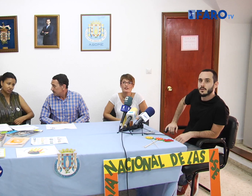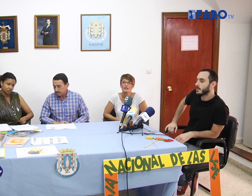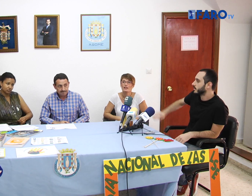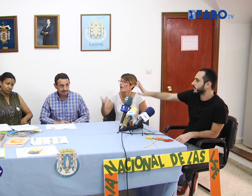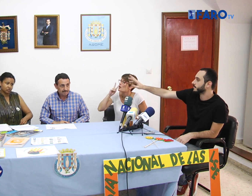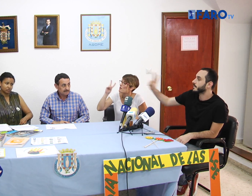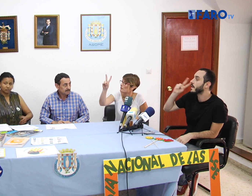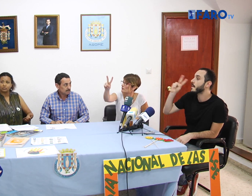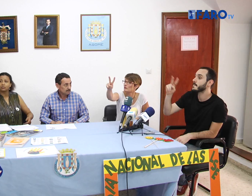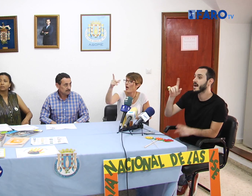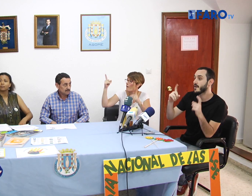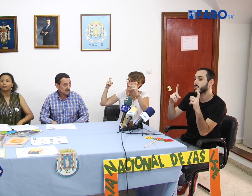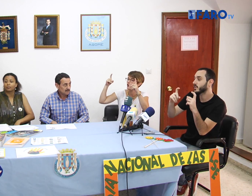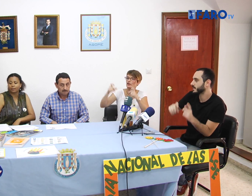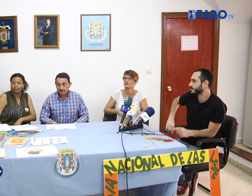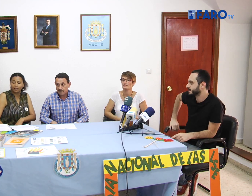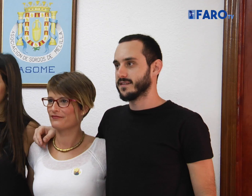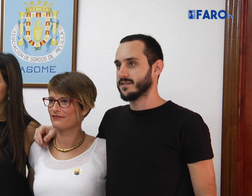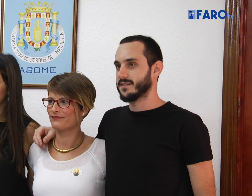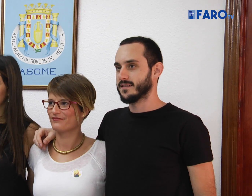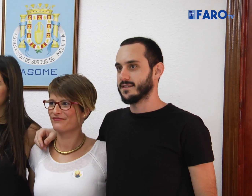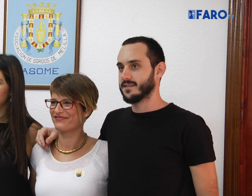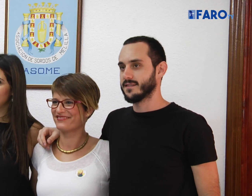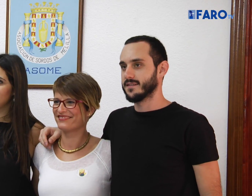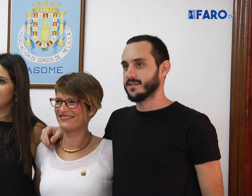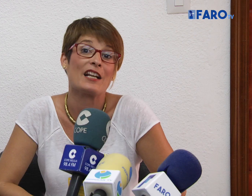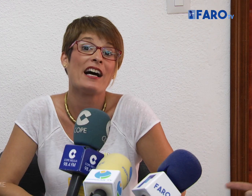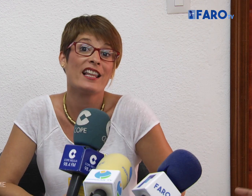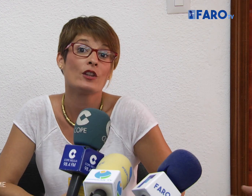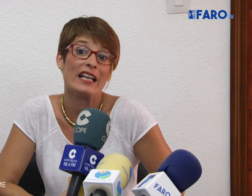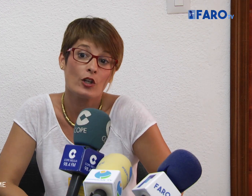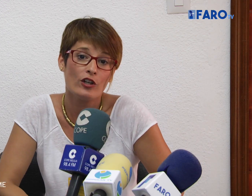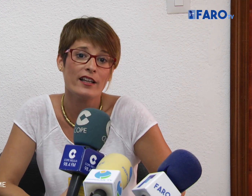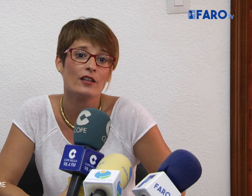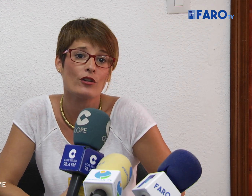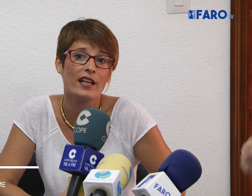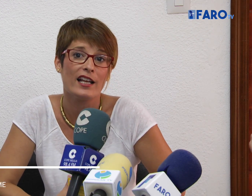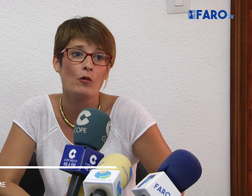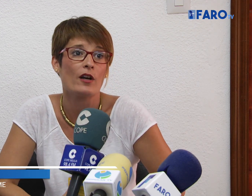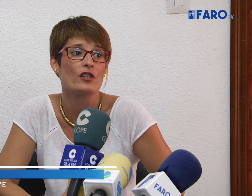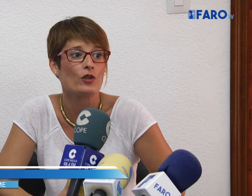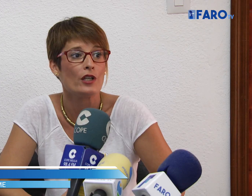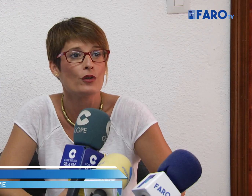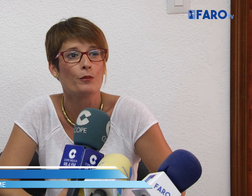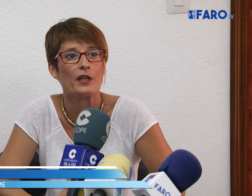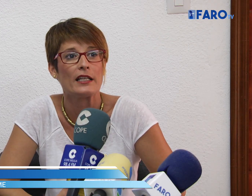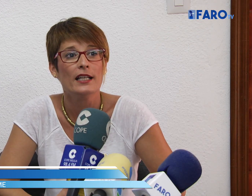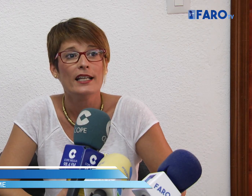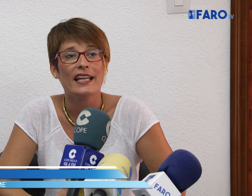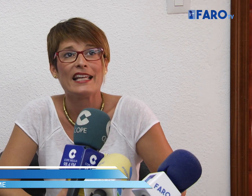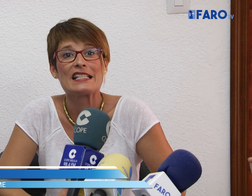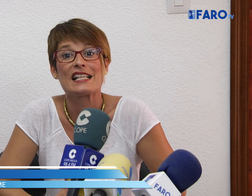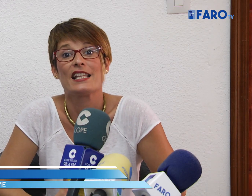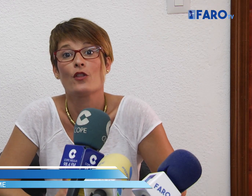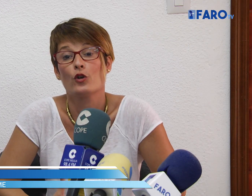Educación para dar refuerzo a escolares que tienen discapacidad auditiva. Se trabaja en el cole, dentro del aula, con esos niños, pues